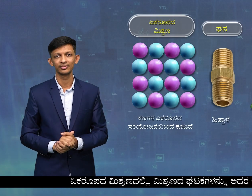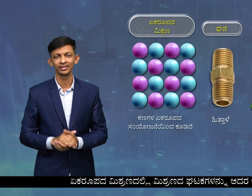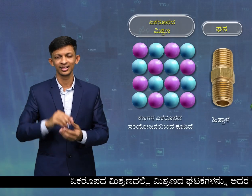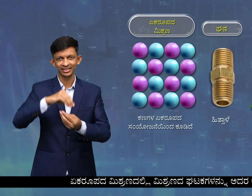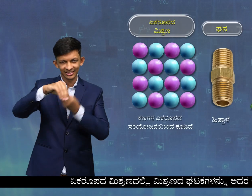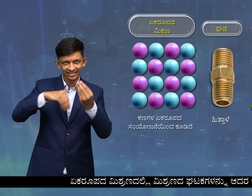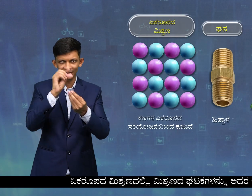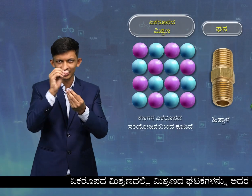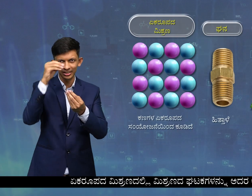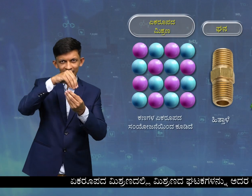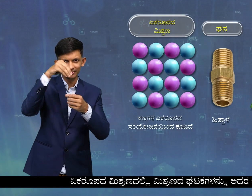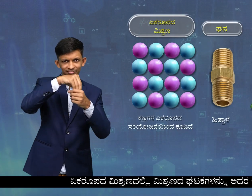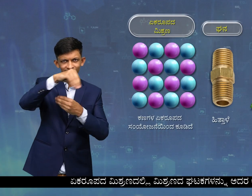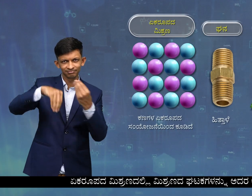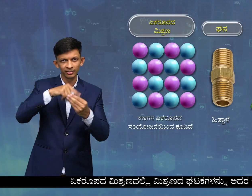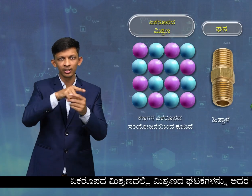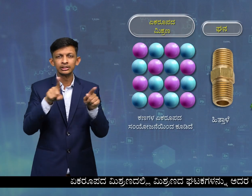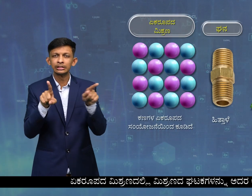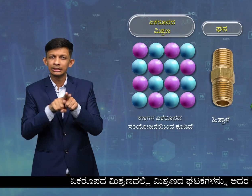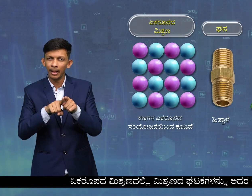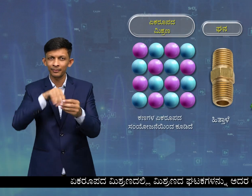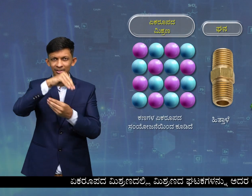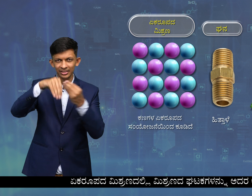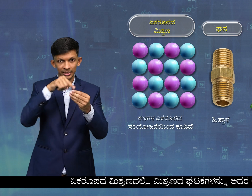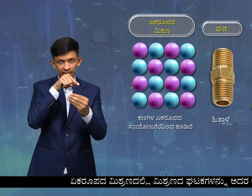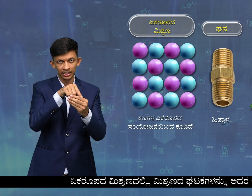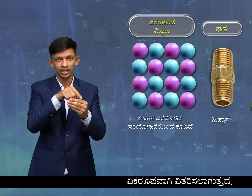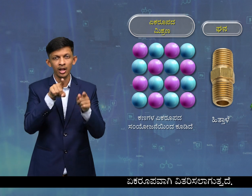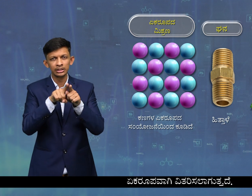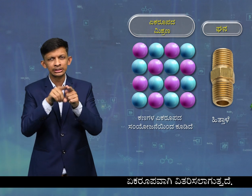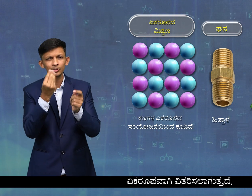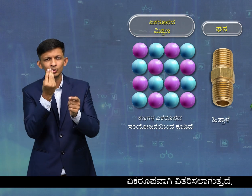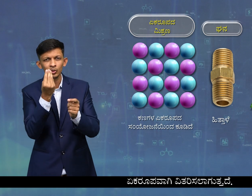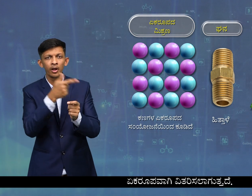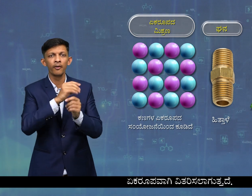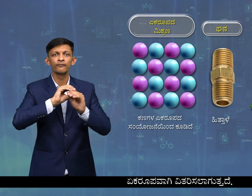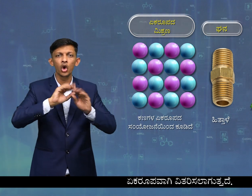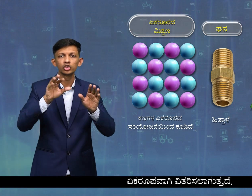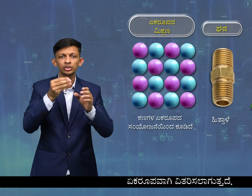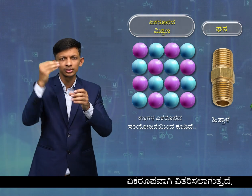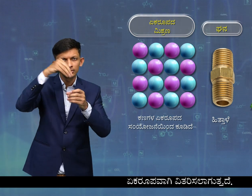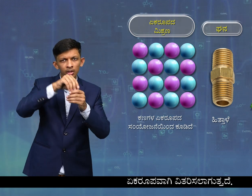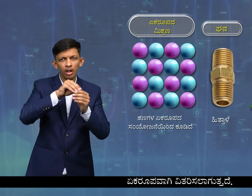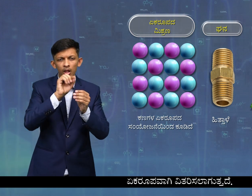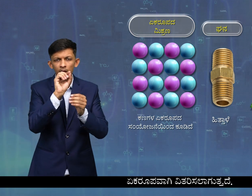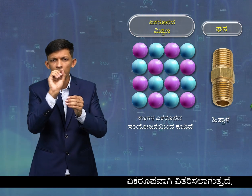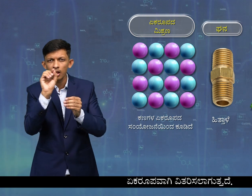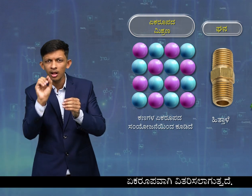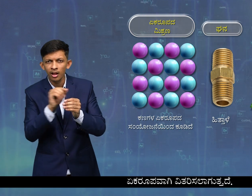ಏಕರೂಪದ ಮಿಶ್ರಣದಲ್ಲಿ ಮಿಶ್ರಣದ ಘಟಕಗಳನ್ನು ಅದರ ಉದ್ದಕ್ಕೂ ಏಕರೂಪವಾಗಿ ವಿತರಿಸಲಾಗುತ್ತದೆ.